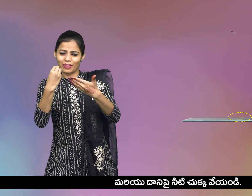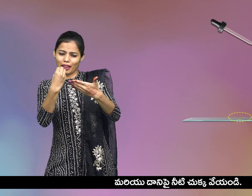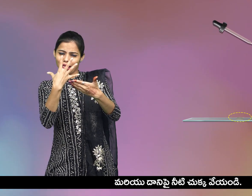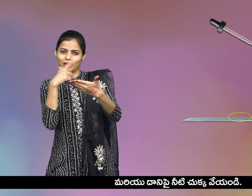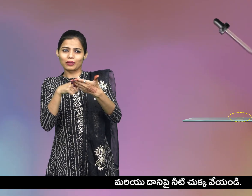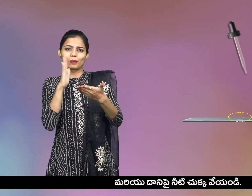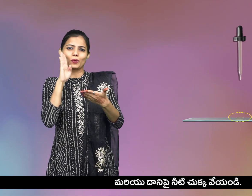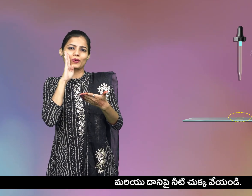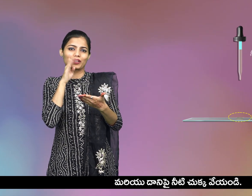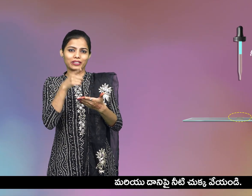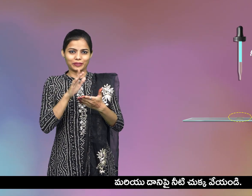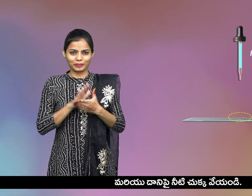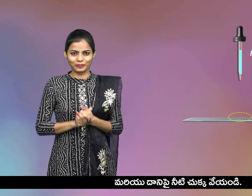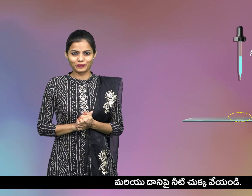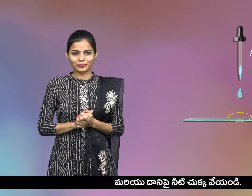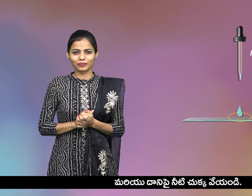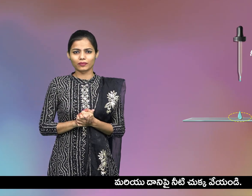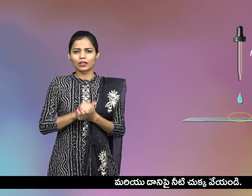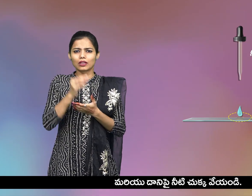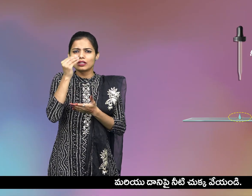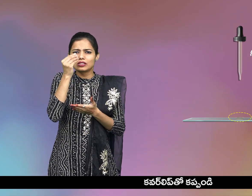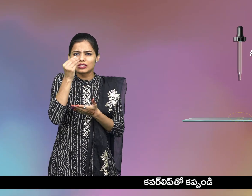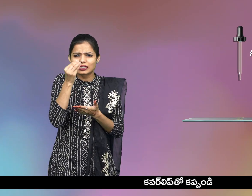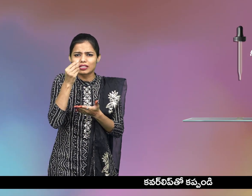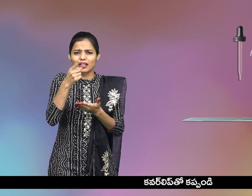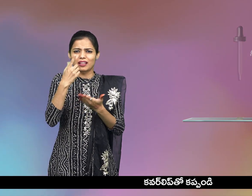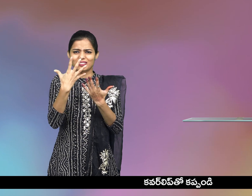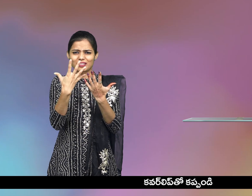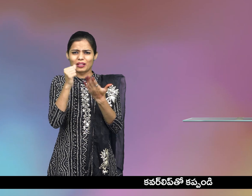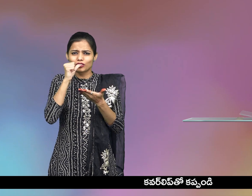మరియు దానిపై నీటి చుక్క వేయండి. కవర్ లీప్తో కప్పండి